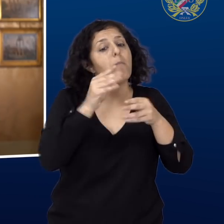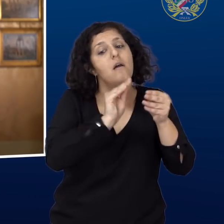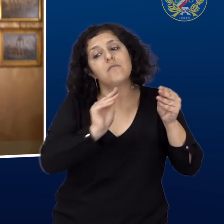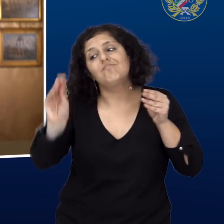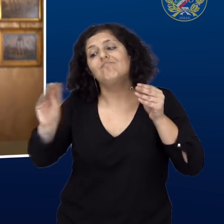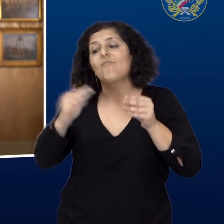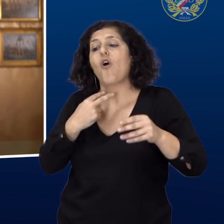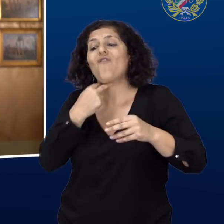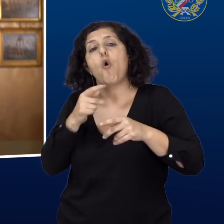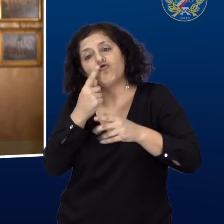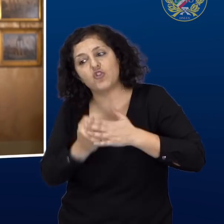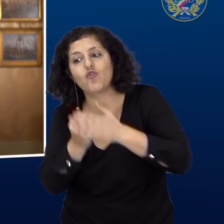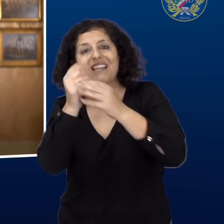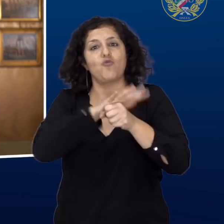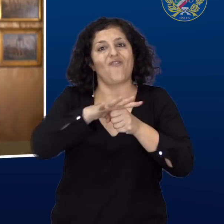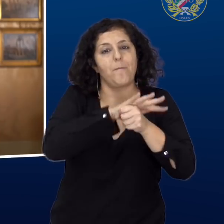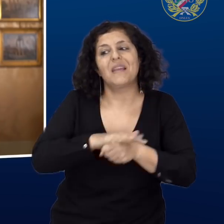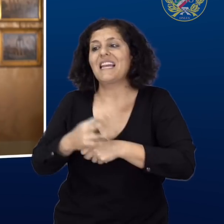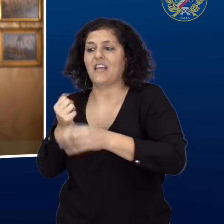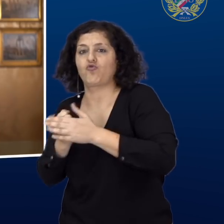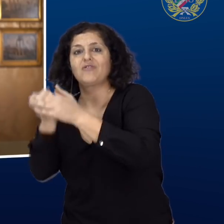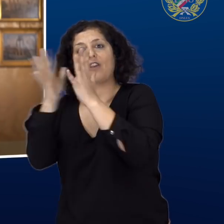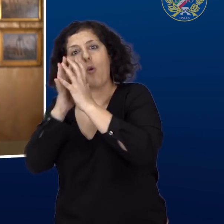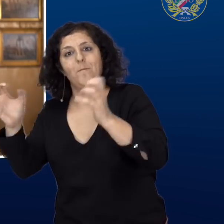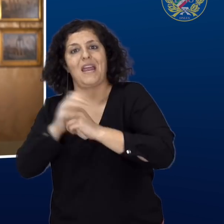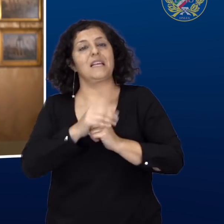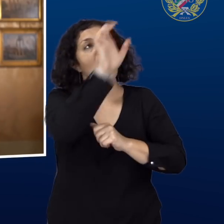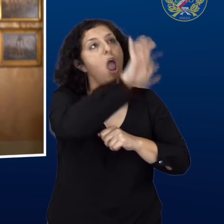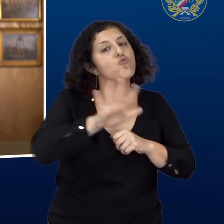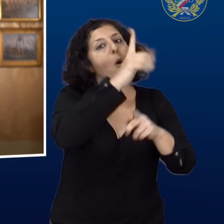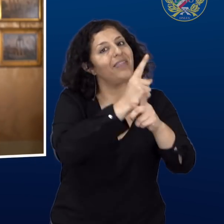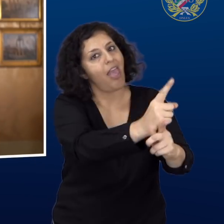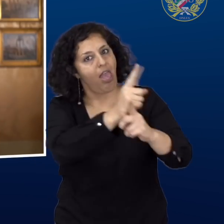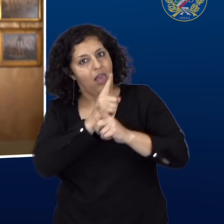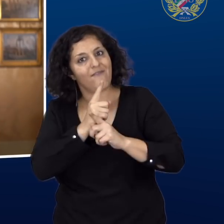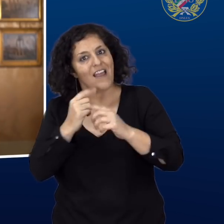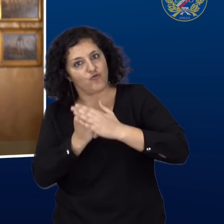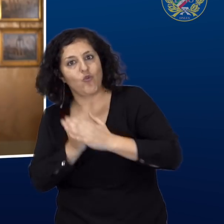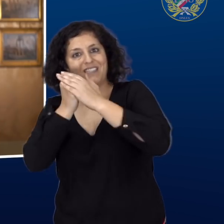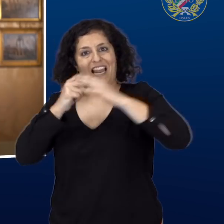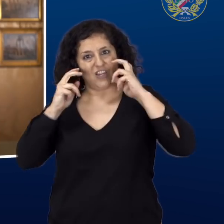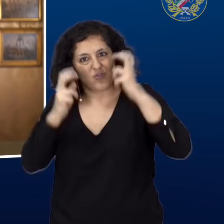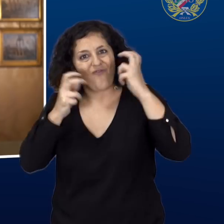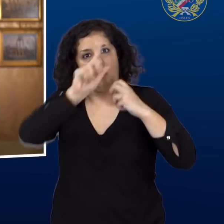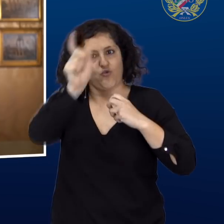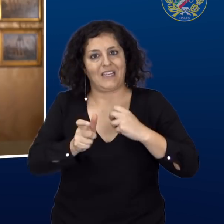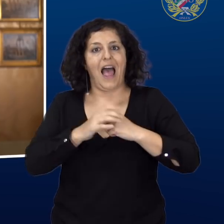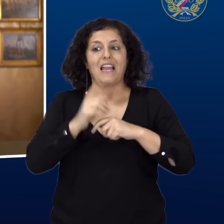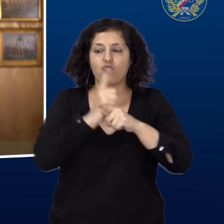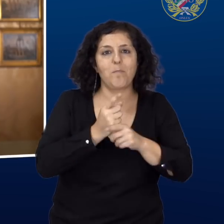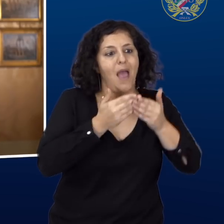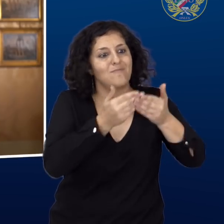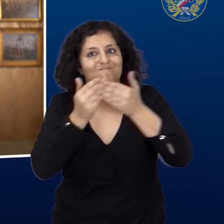dovrà venirci dietro e sostenere questo nostro sforzo. Appronteremo un piano straordinario di opere pubbliche, opere private, grandi,